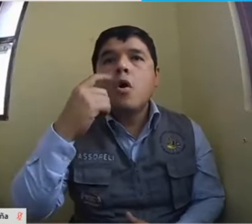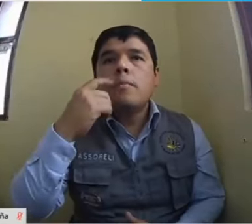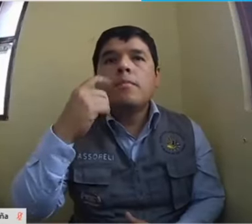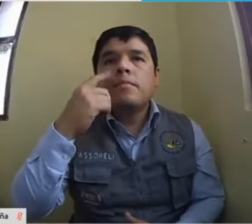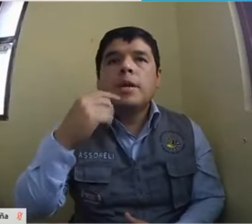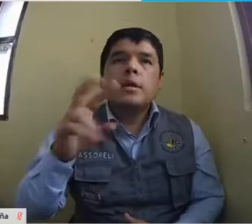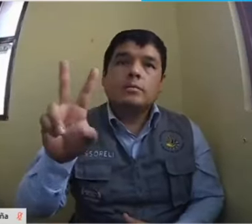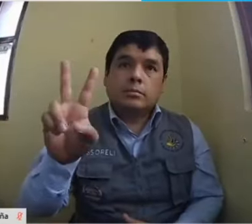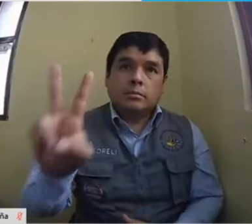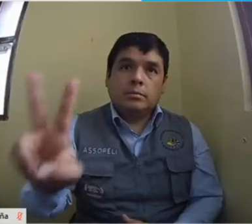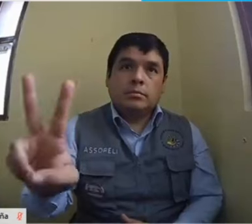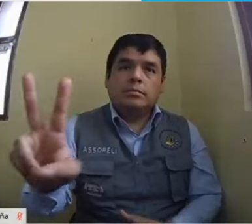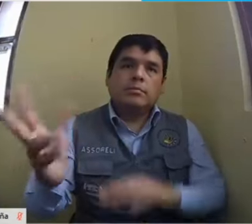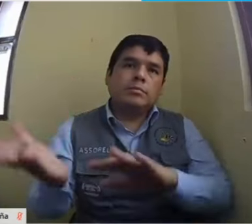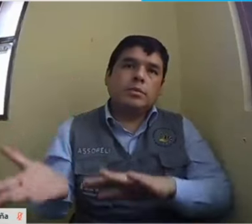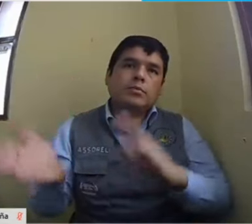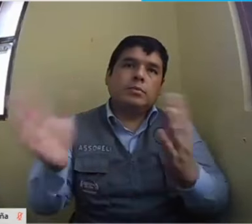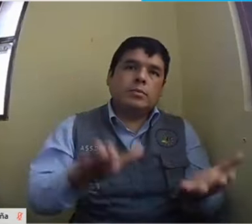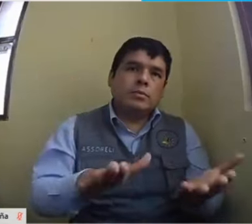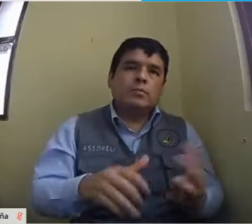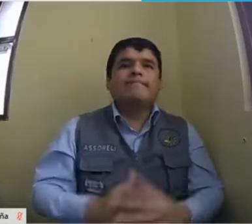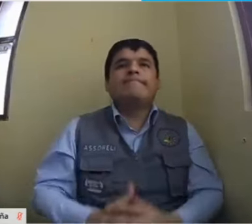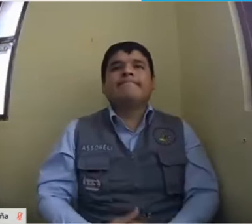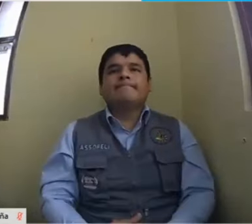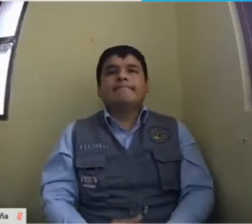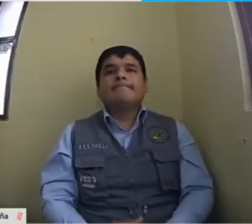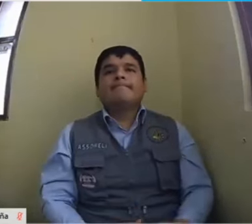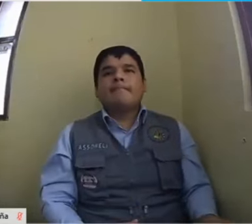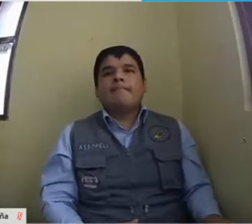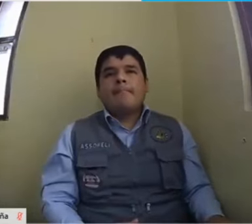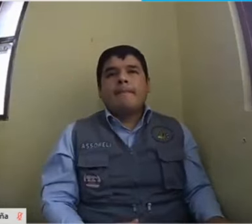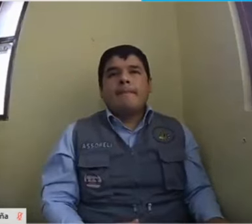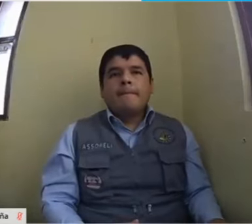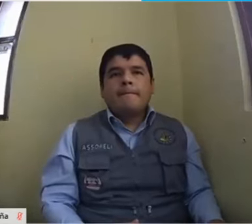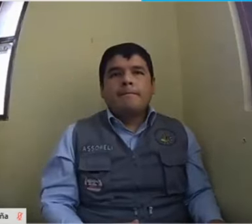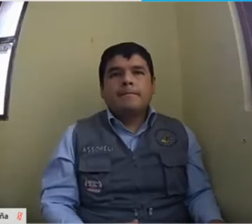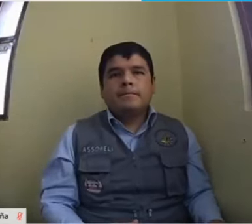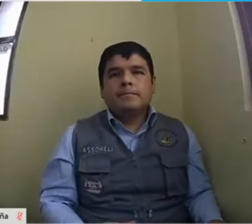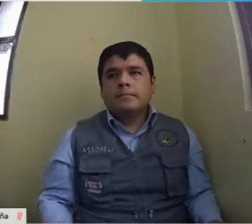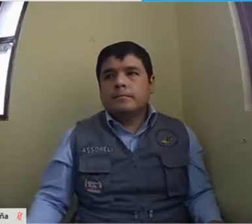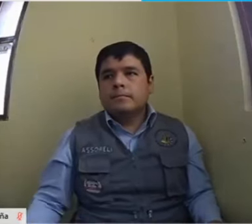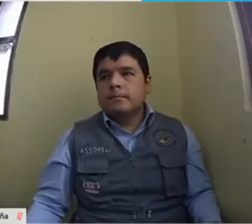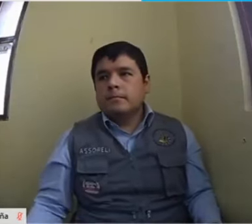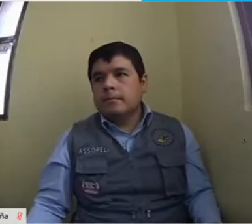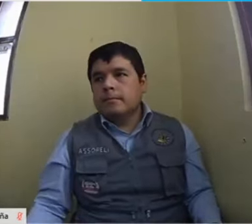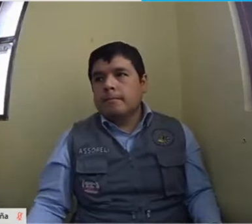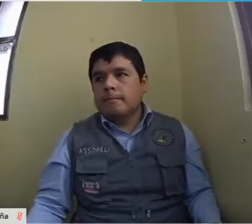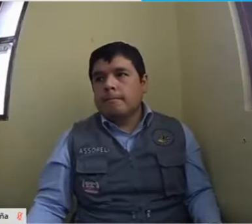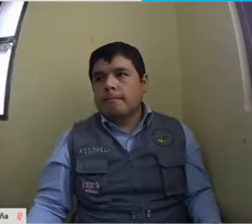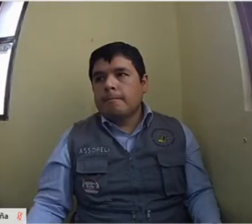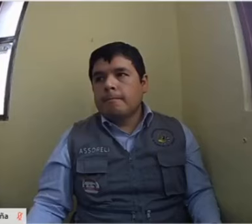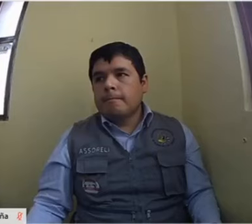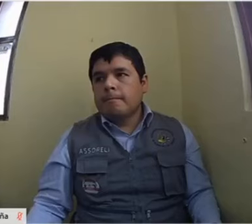viuda. Para viudo, hombre, la B y la seña de muerte igual. Muerte, morir.